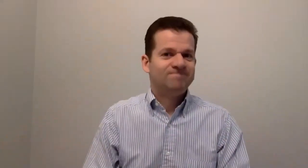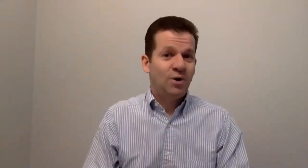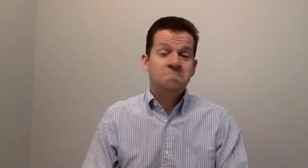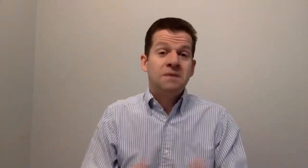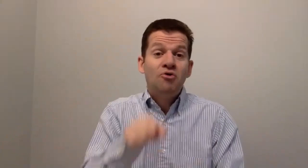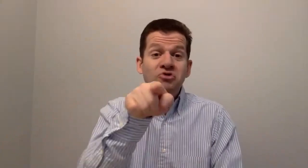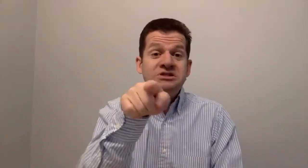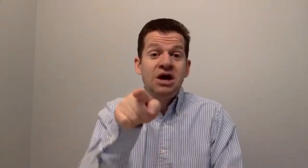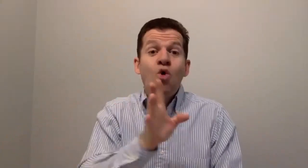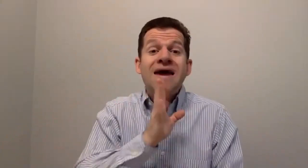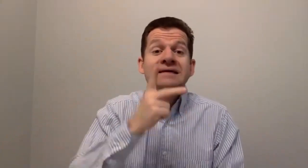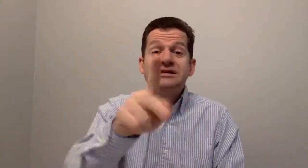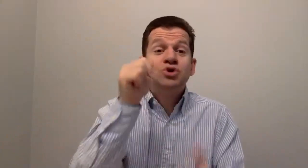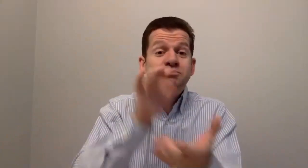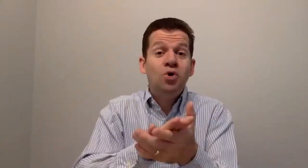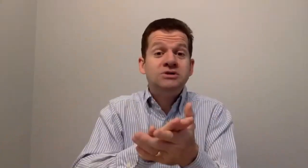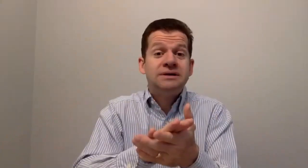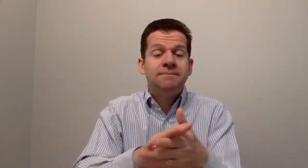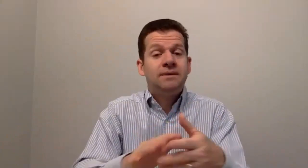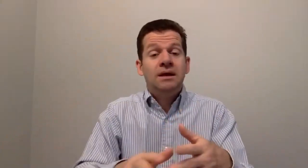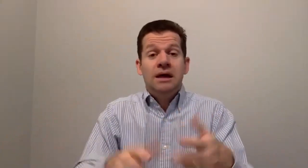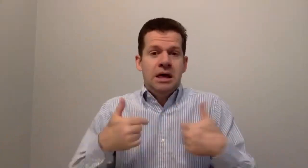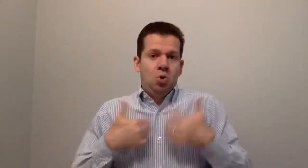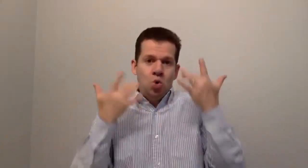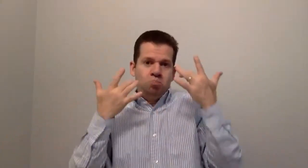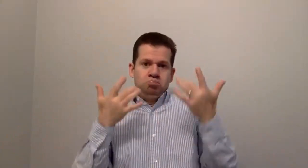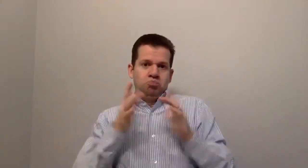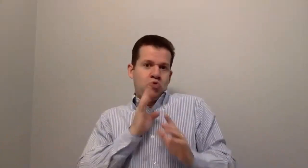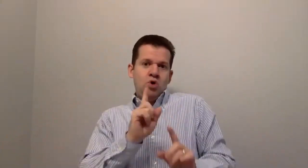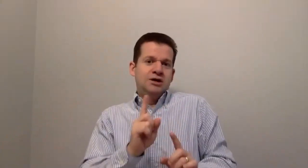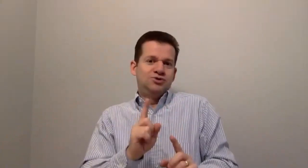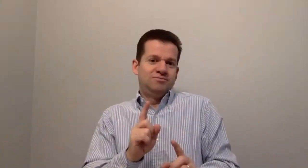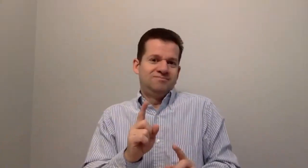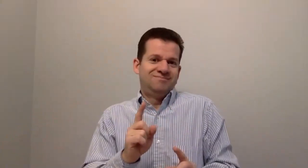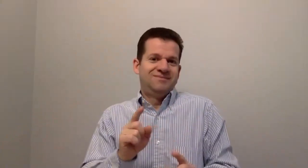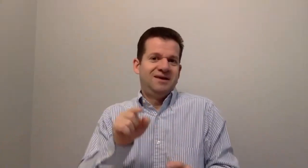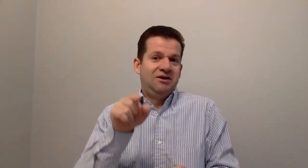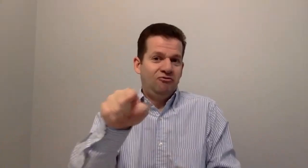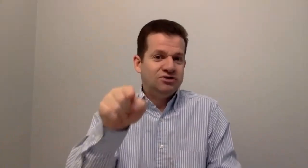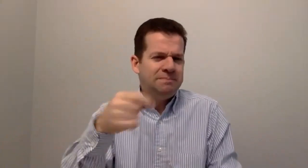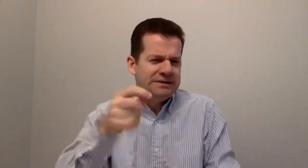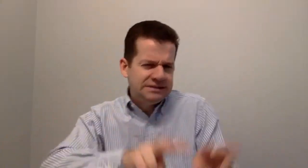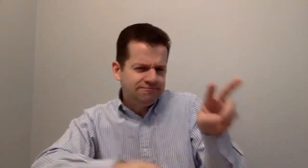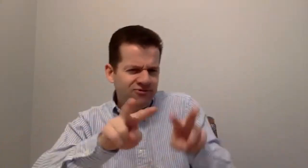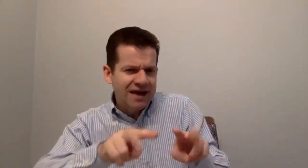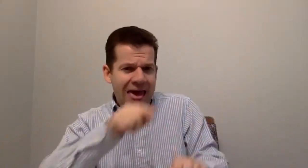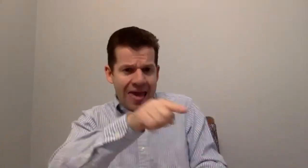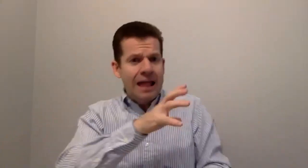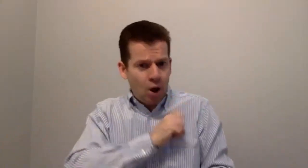Então, você conhece a sua esposa. Eu não conheço. Você precisa ver. Ela